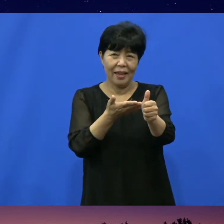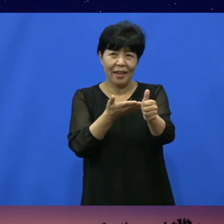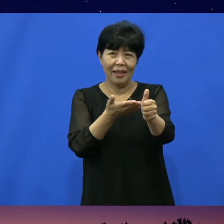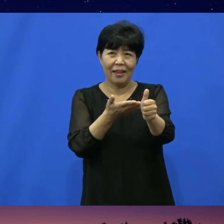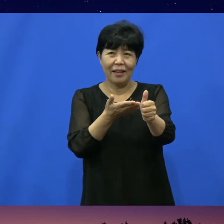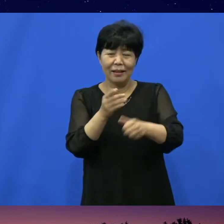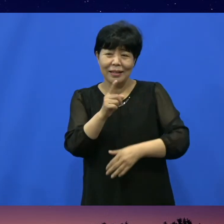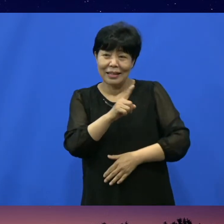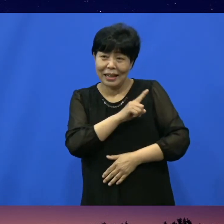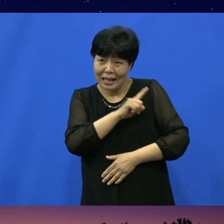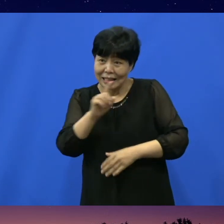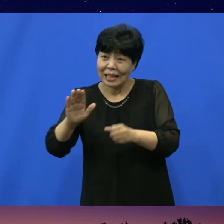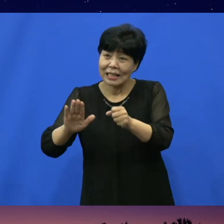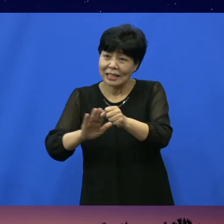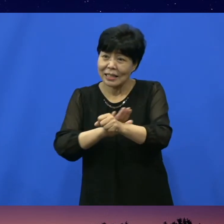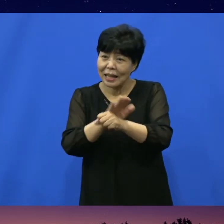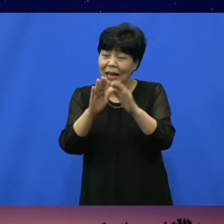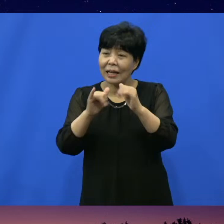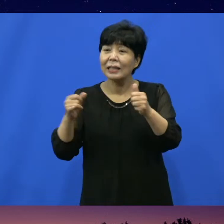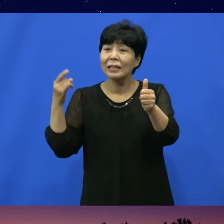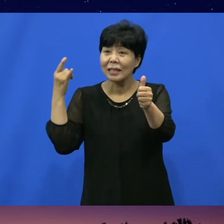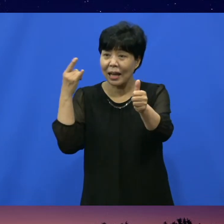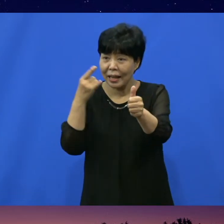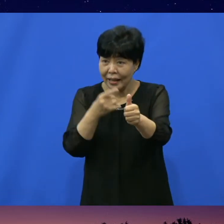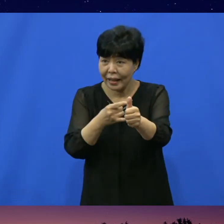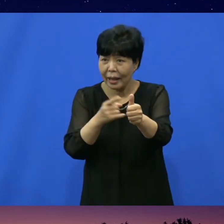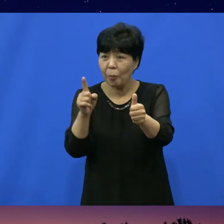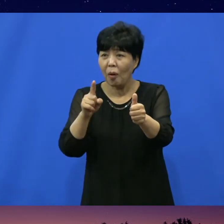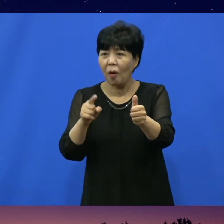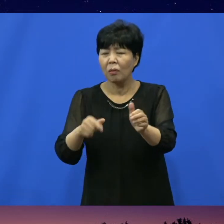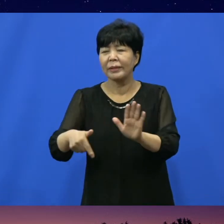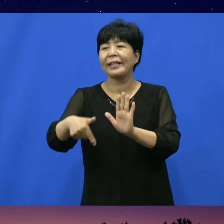사랑하는 사람에게 당신의 계시를 부어주신 거죠.